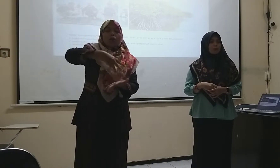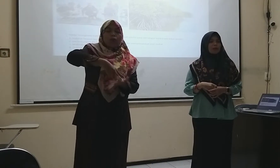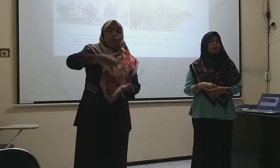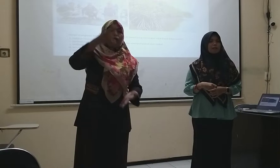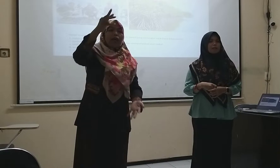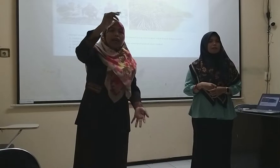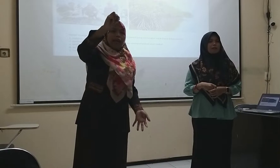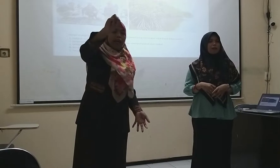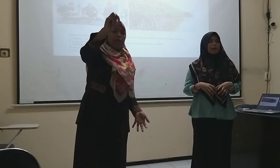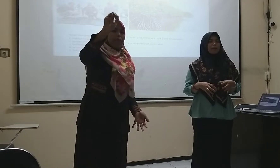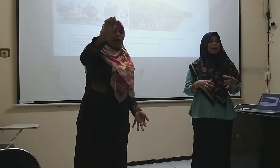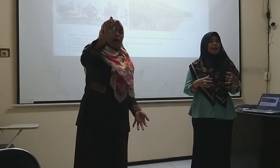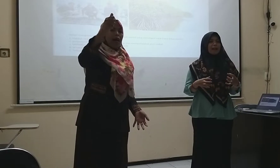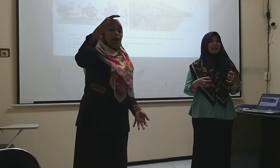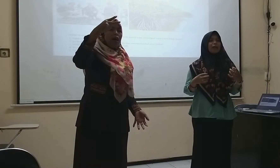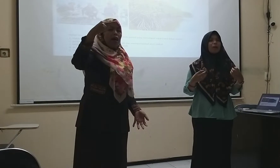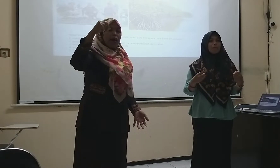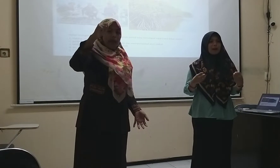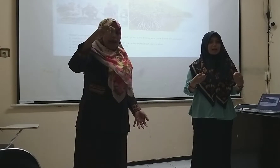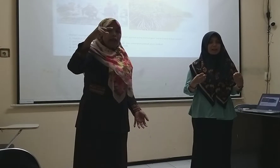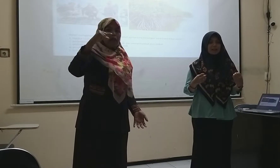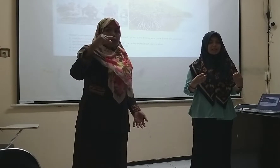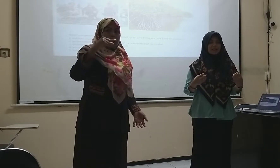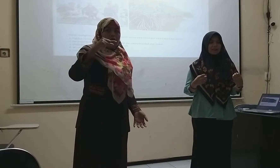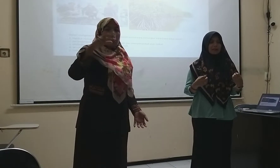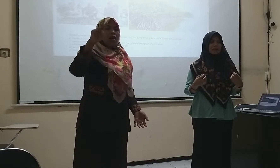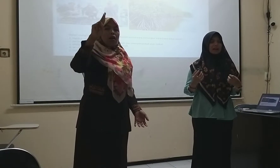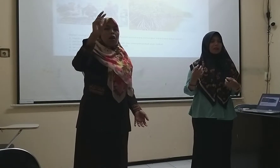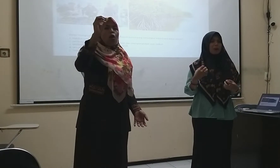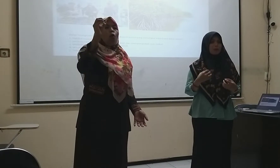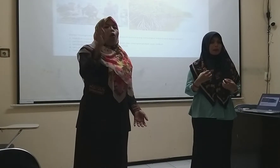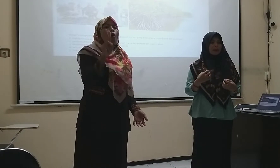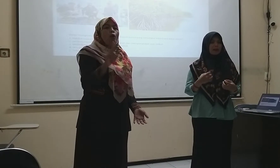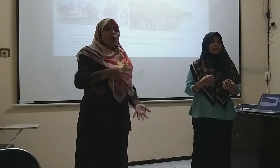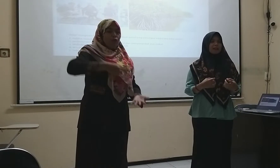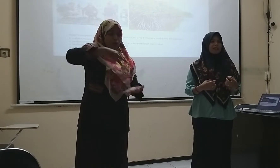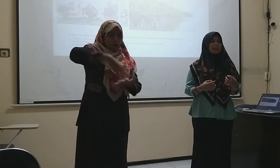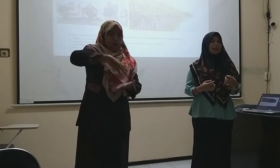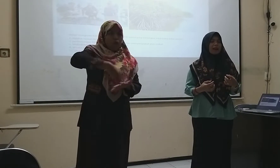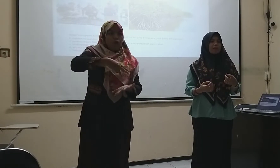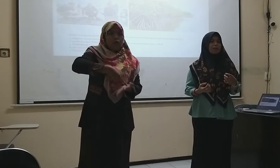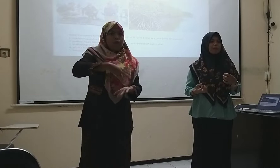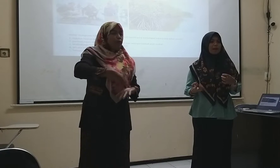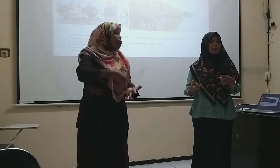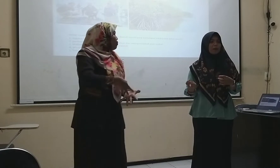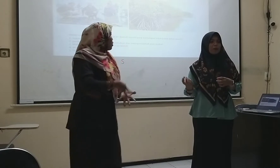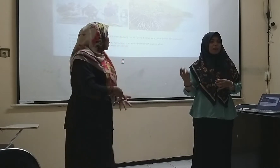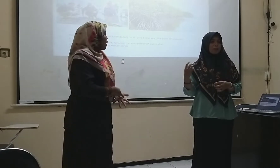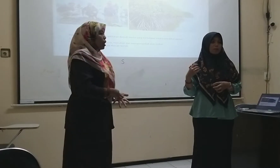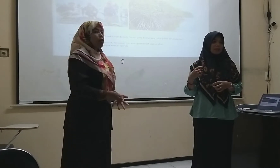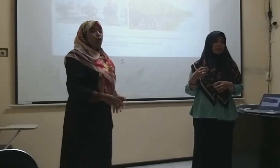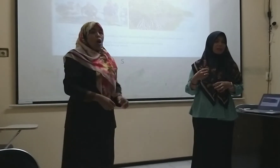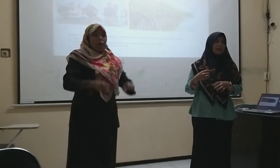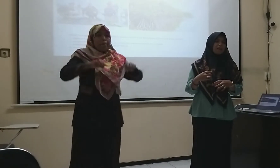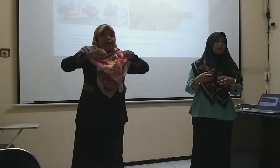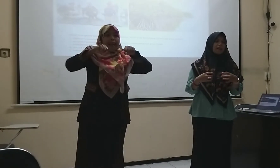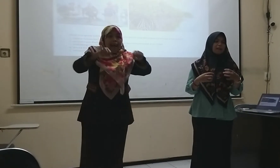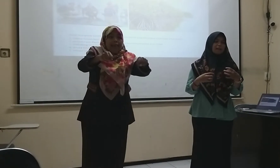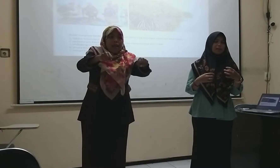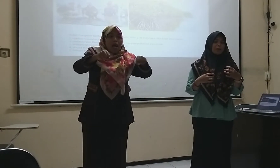untuk menahan gelombang, menahan gelombang. Jadi apabila gelombang itu